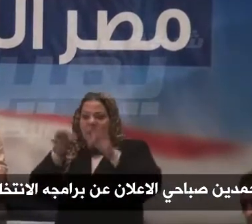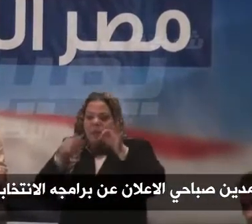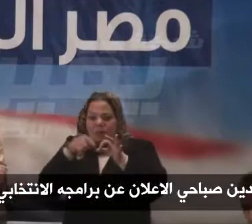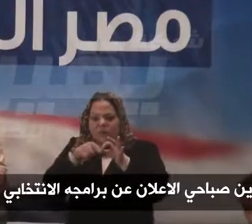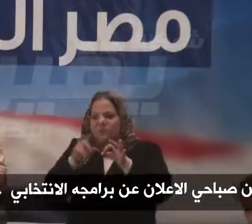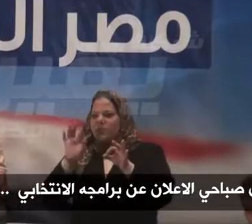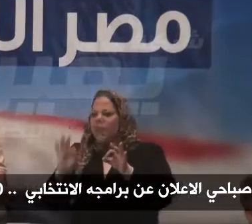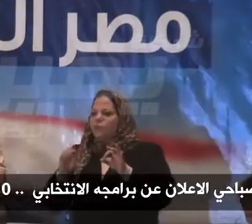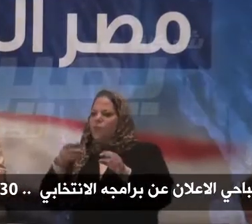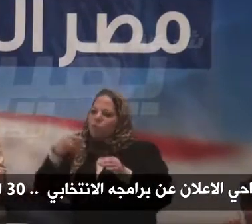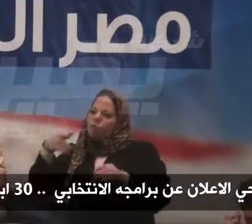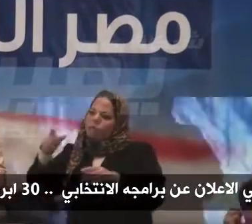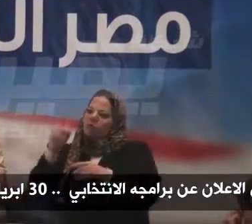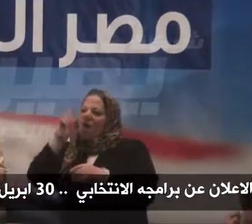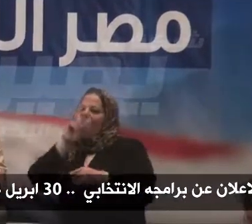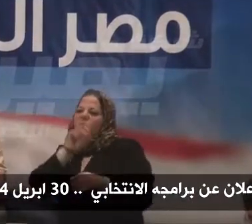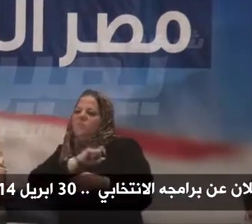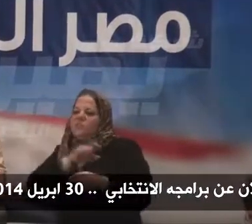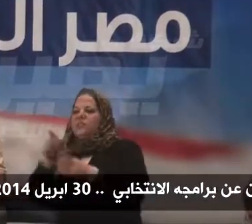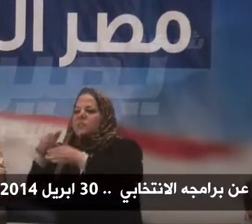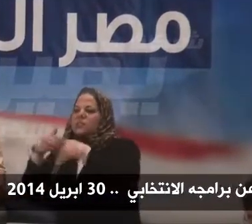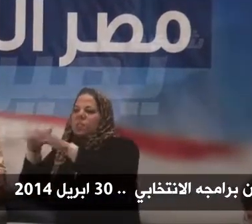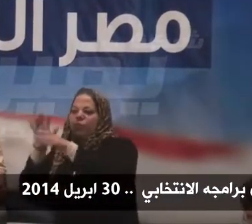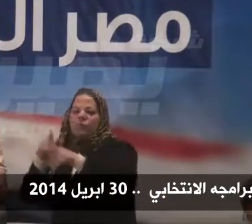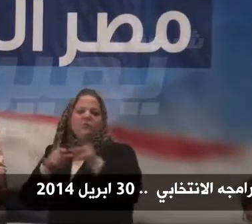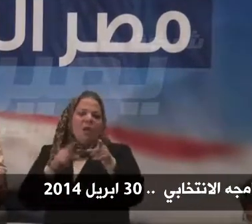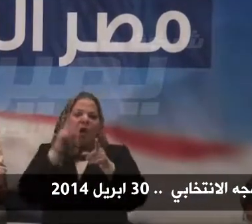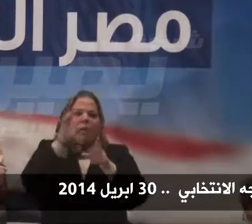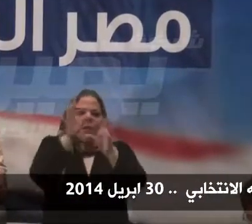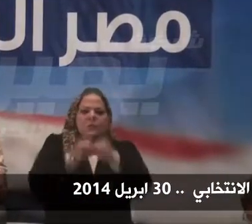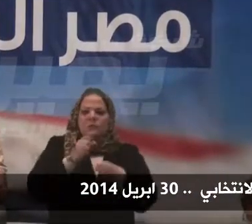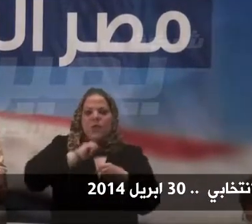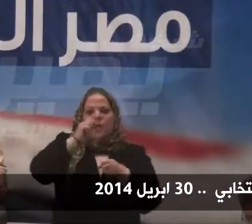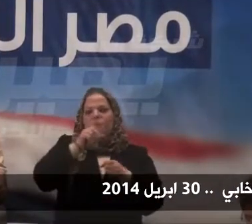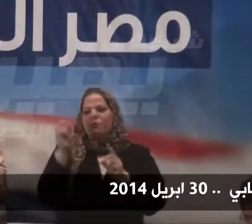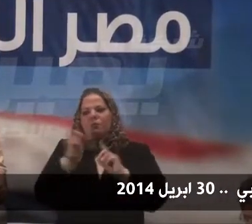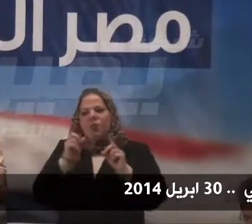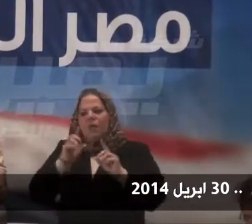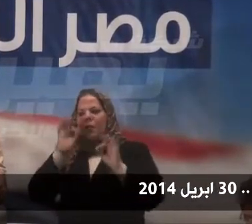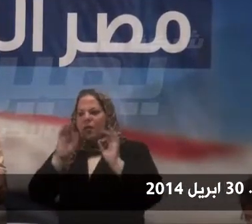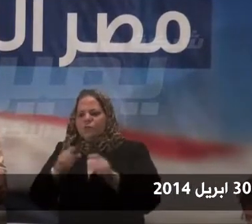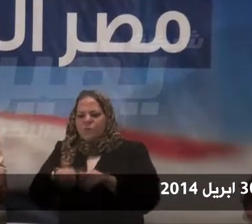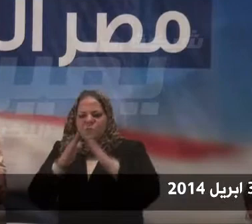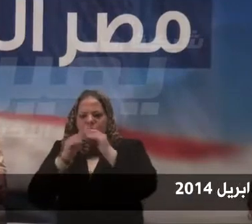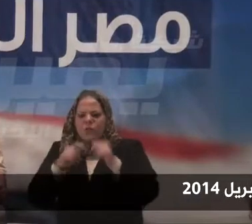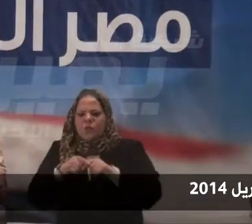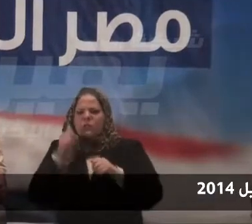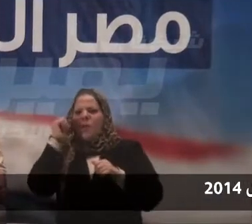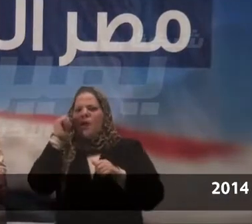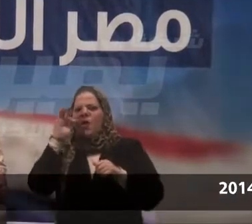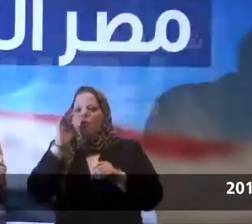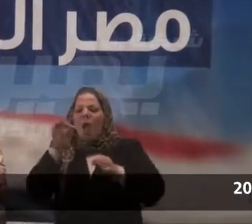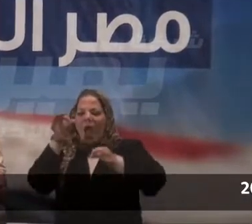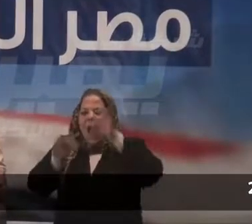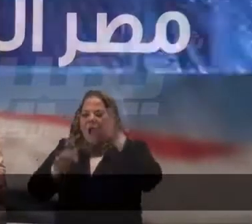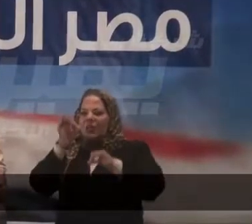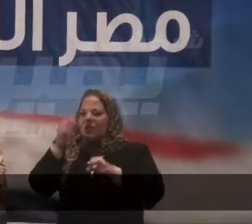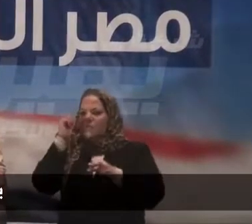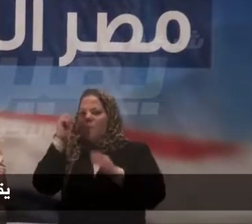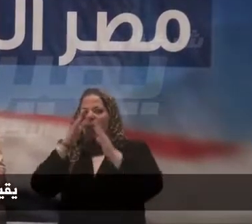وذاك. مشكلة مصر الكبرى أنها كانت دائماً العدالة